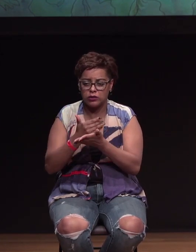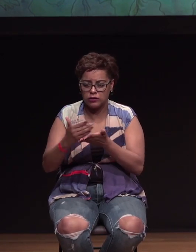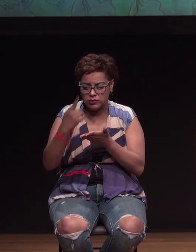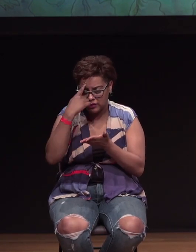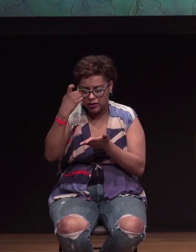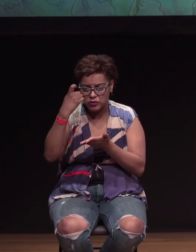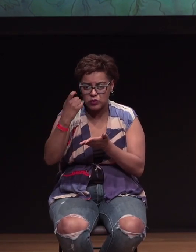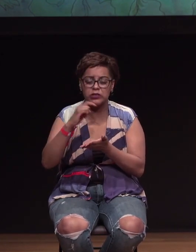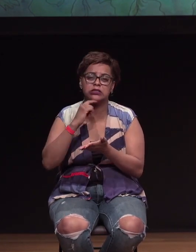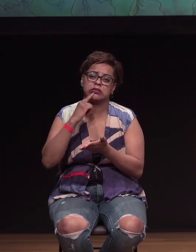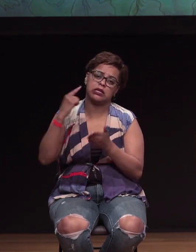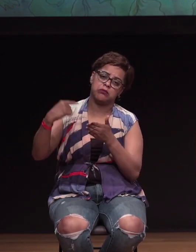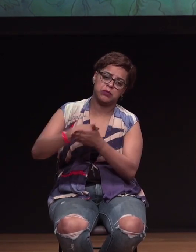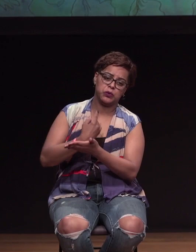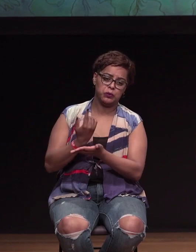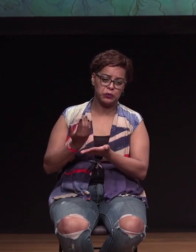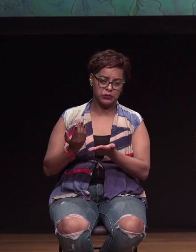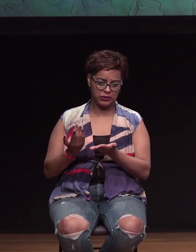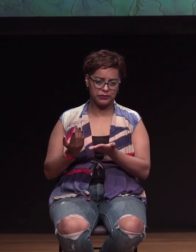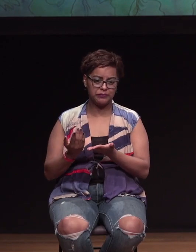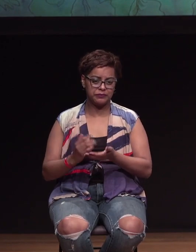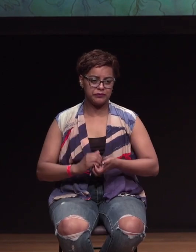né?